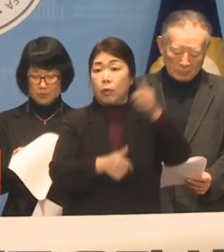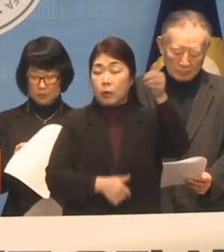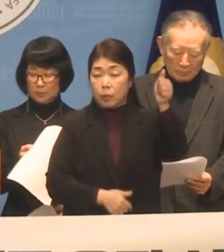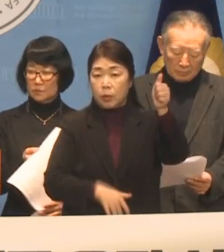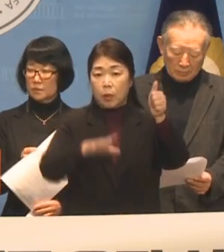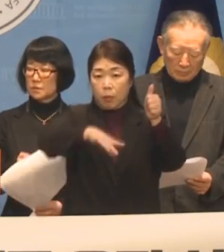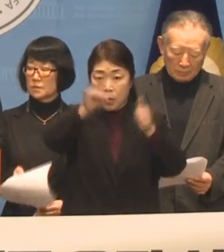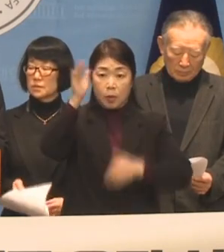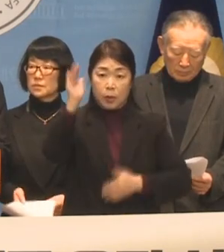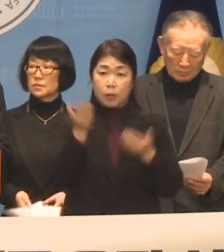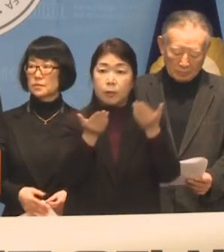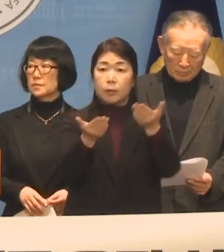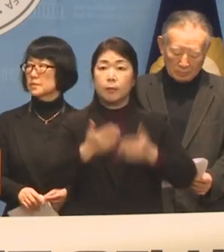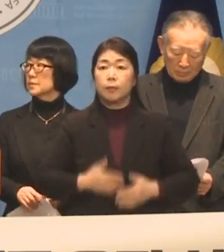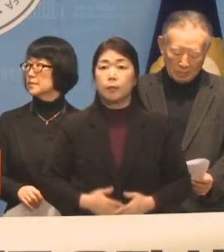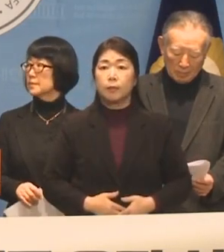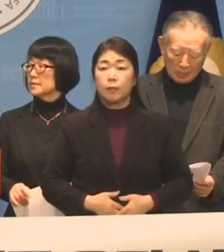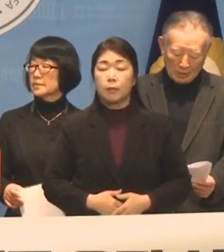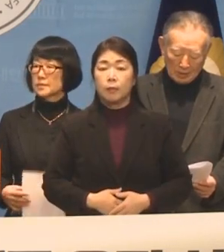공동운영위원장께서 먼저 발언해 주시겠습니다.